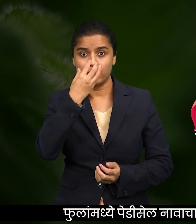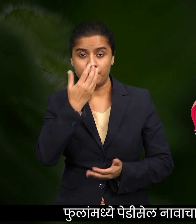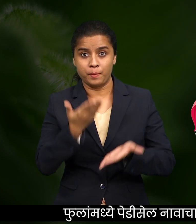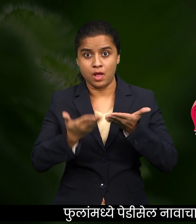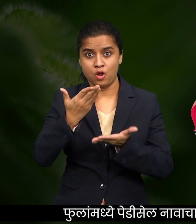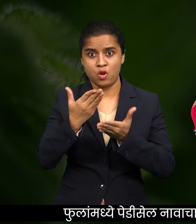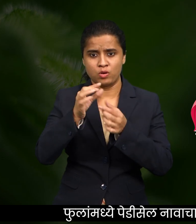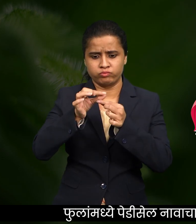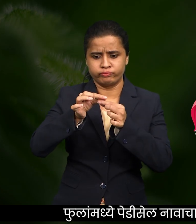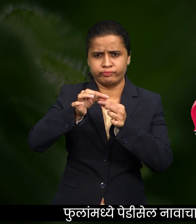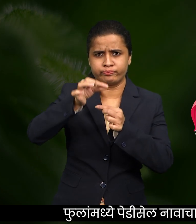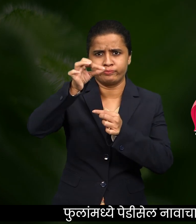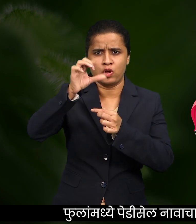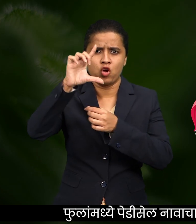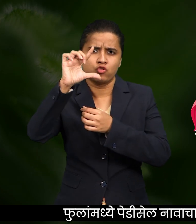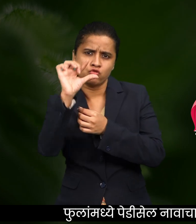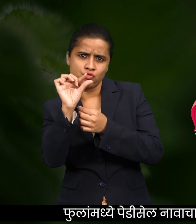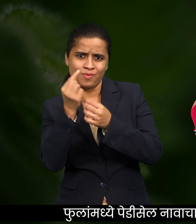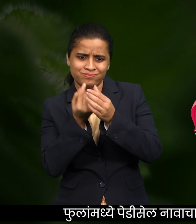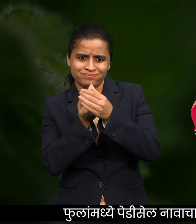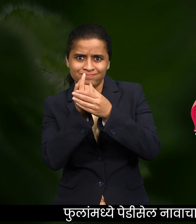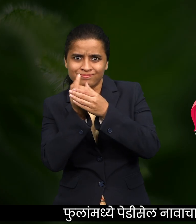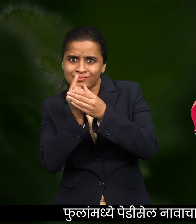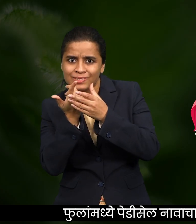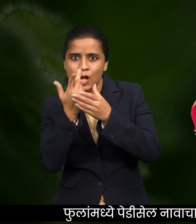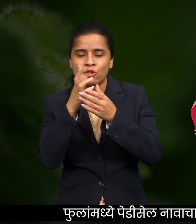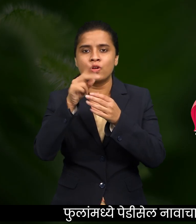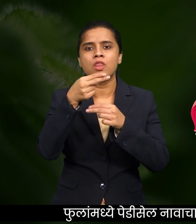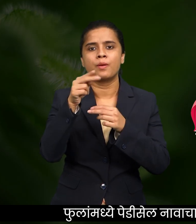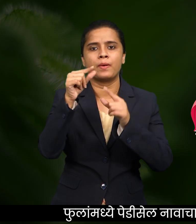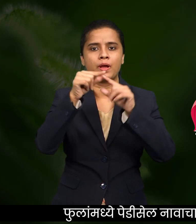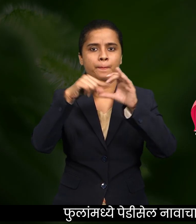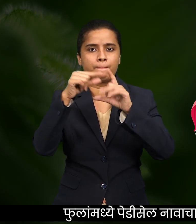फुलांमध्ये पेडिसिल नावाचा लांब किंवा लहान देठ असू शकतो.